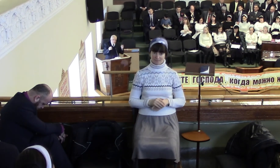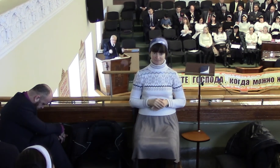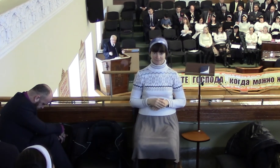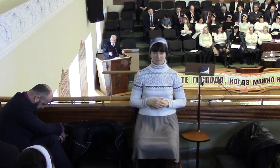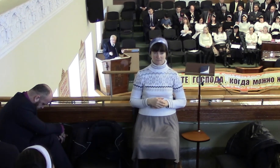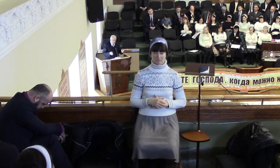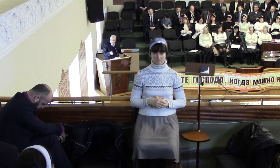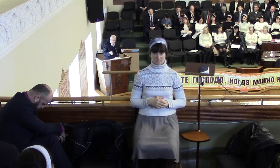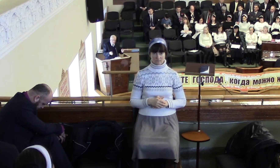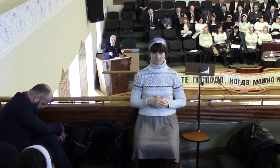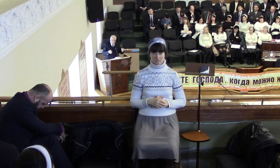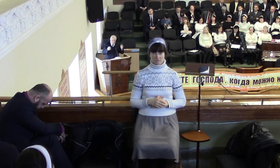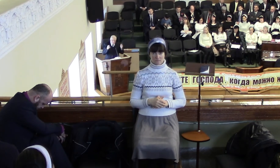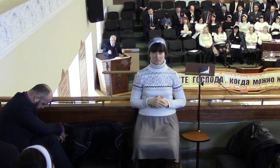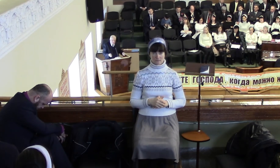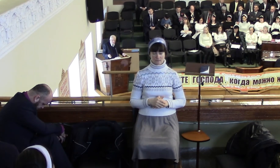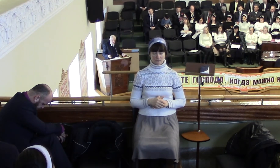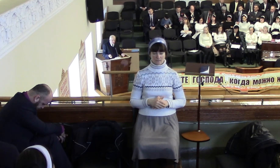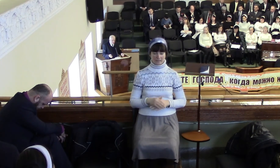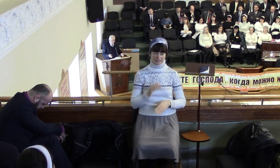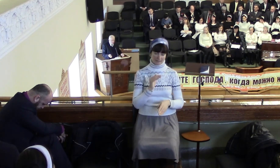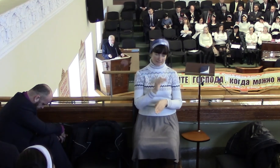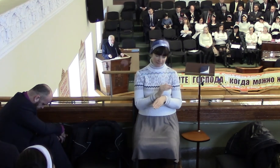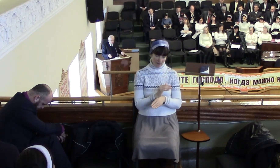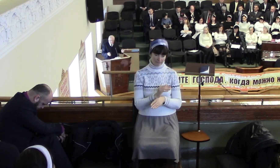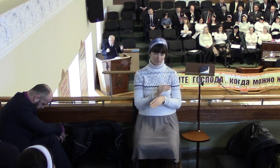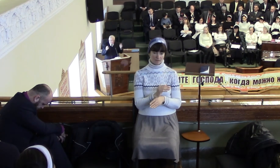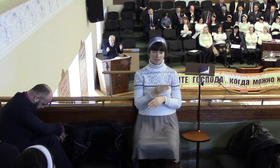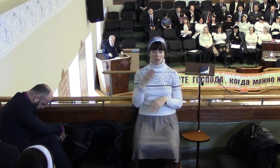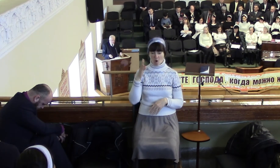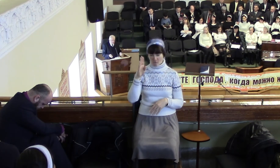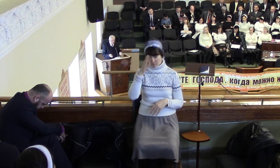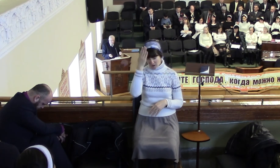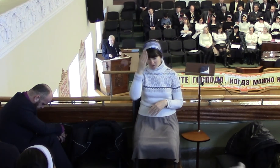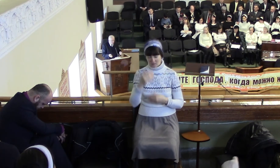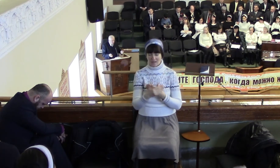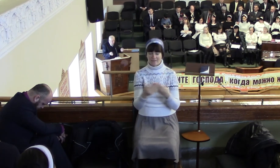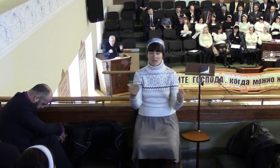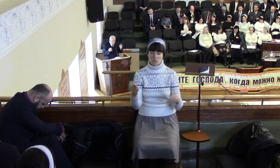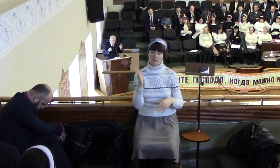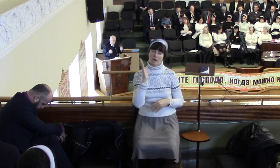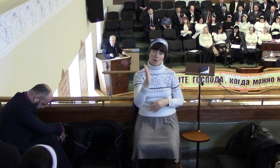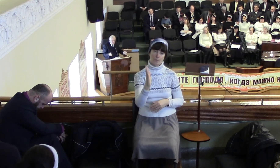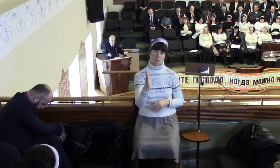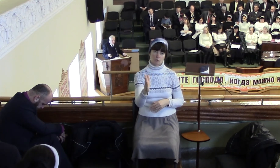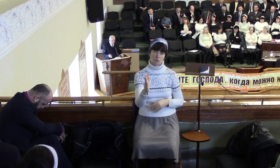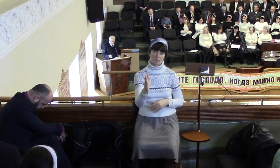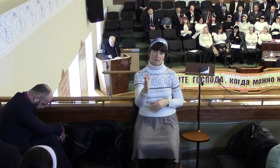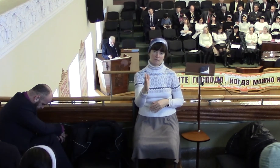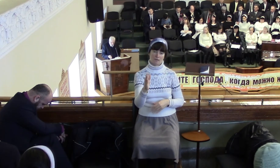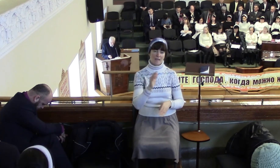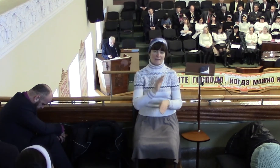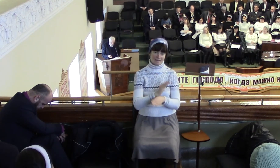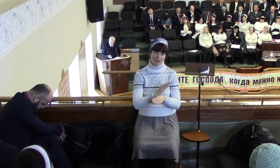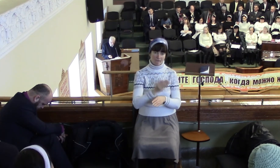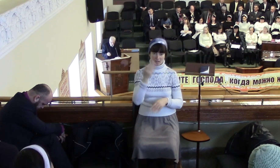человеческого будущего, он враг нашей вечности, он враг христианства, он враг всего человечества. И